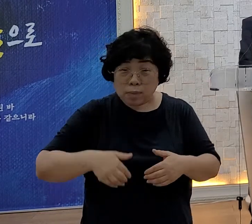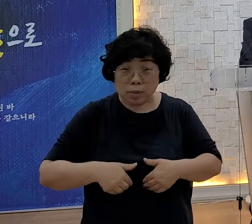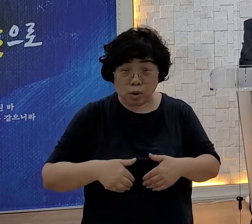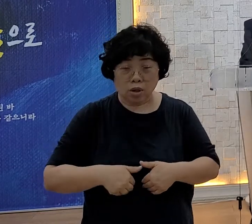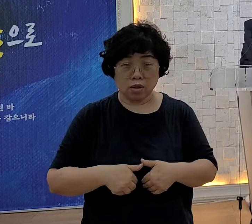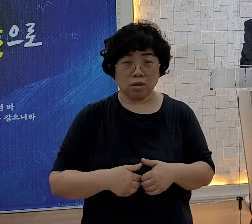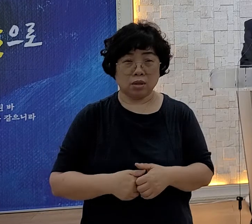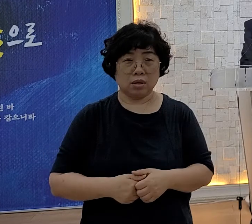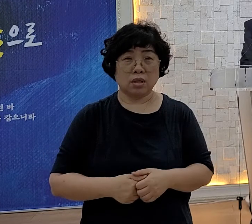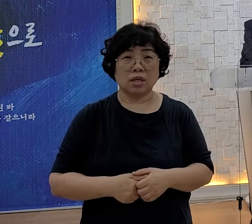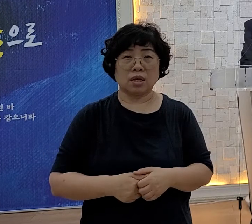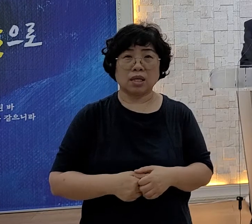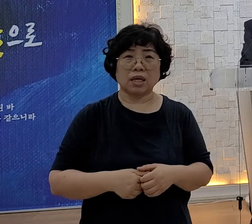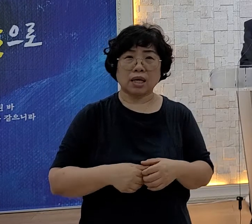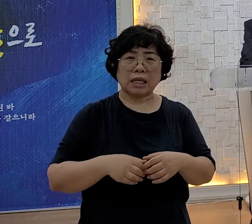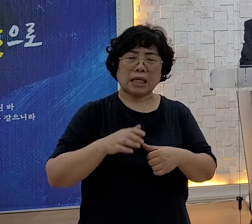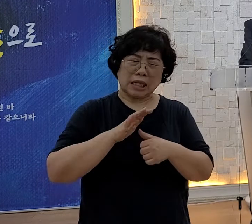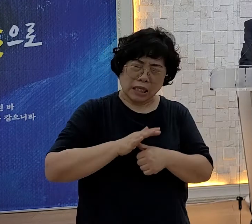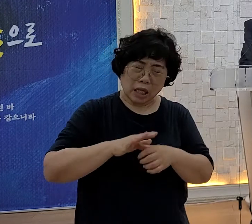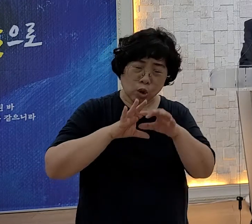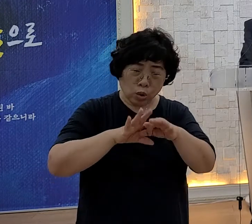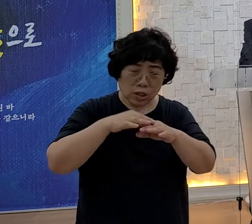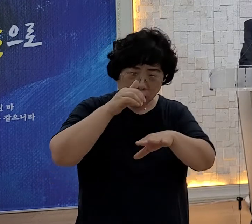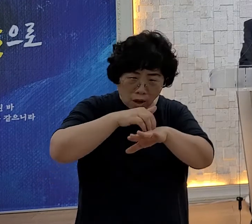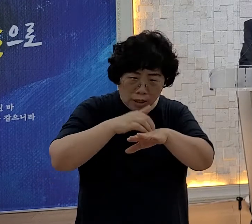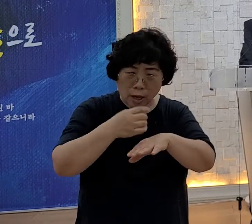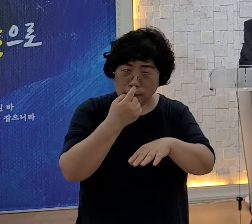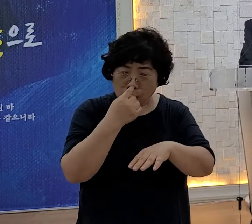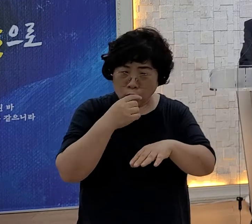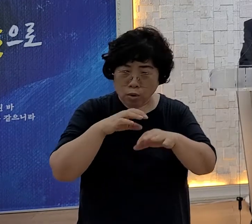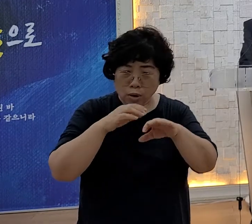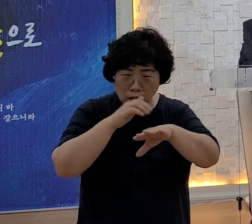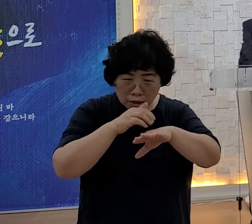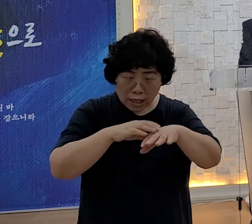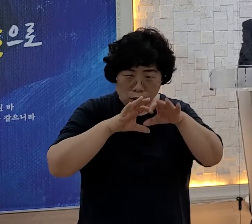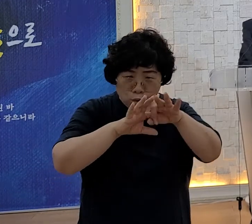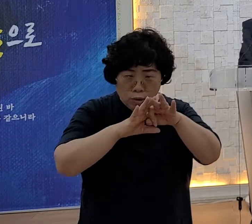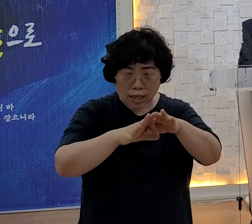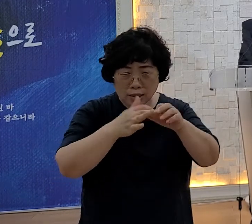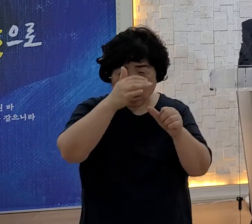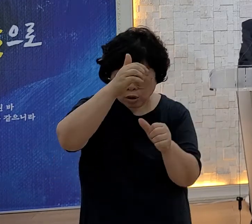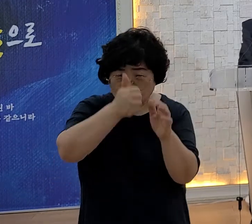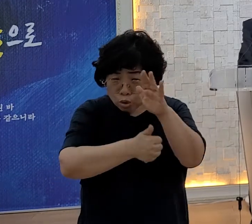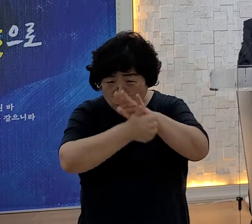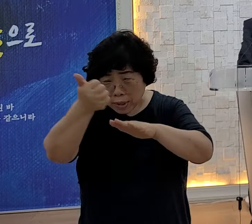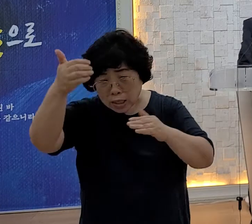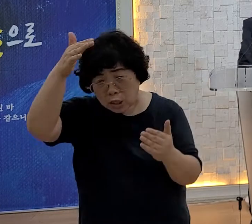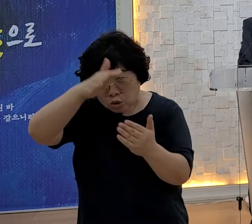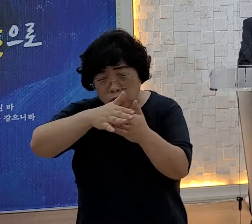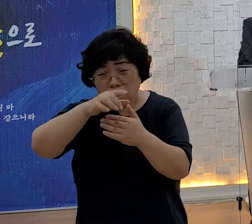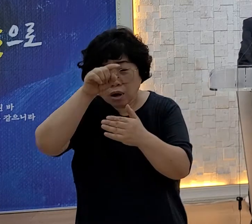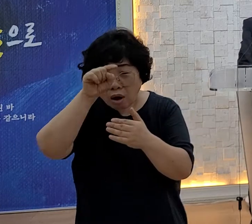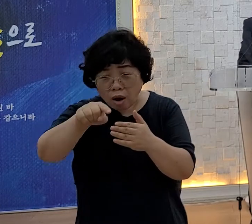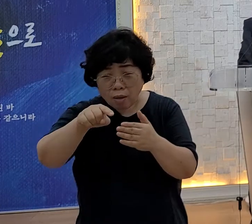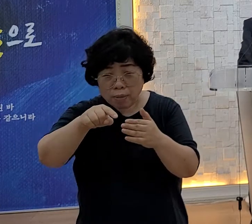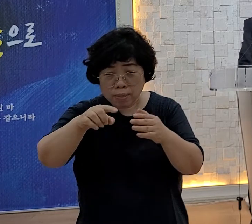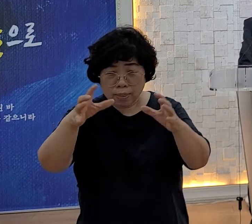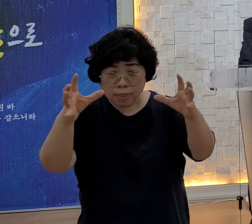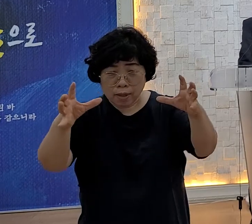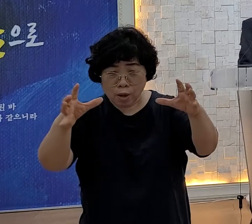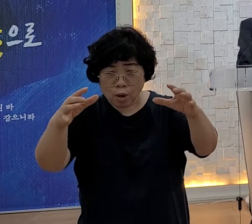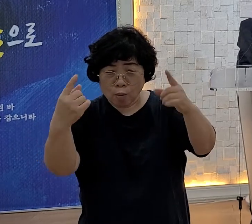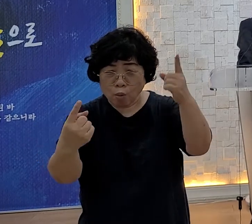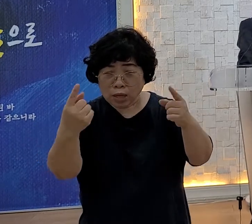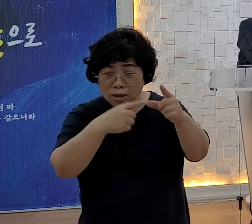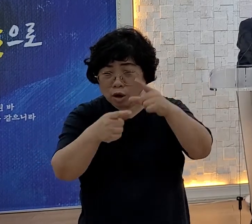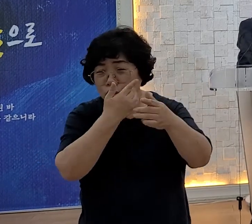아는 게 제일 중요합니다. 환난도 중요하고 인내도 중요하고 연단도 중요하고 소망도 중요한데 제일 중요한 게